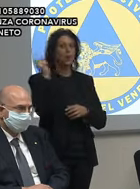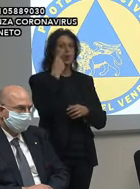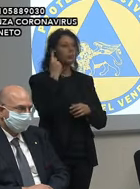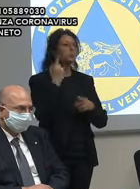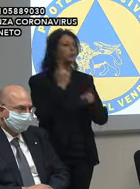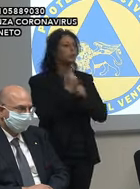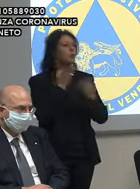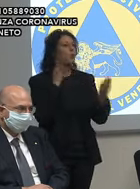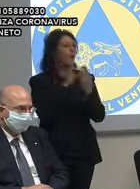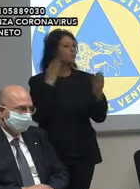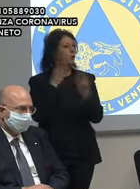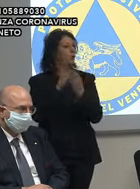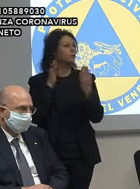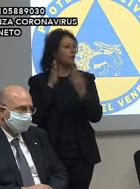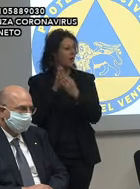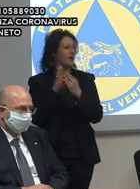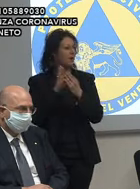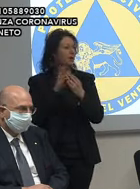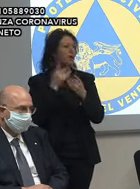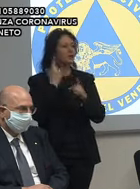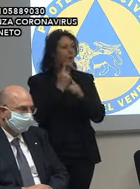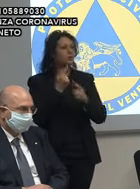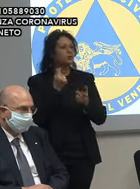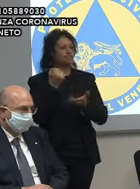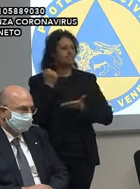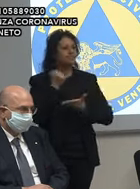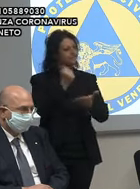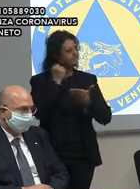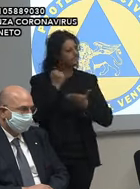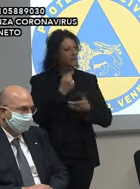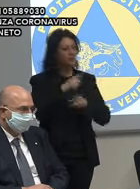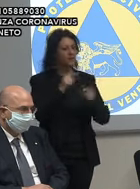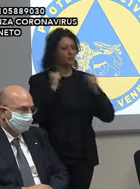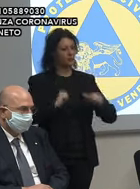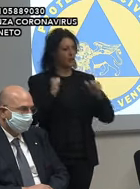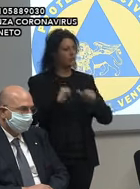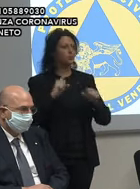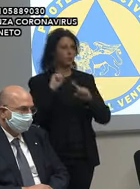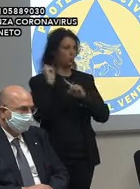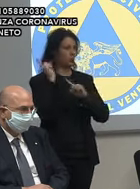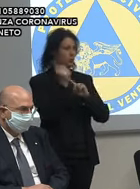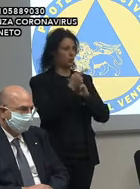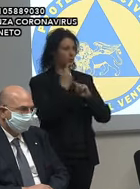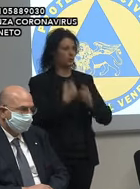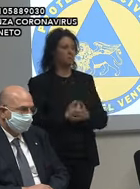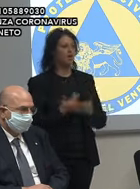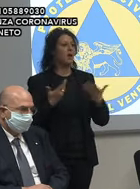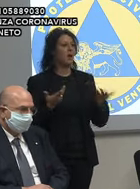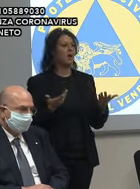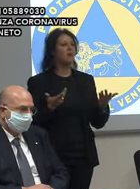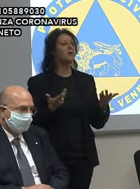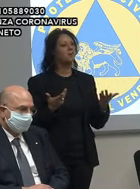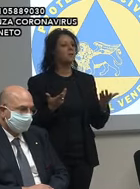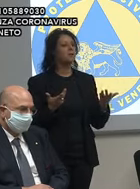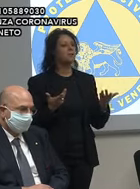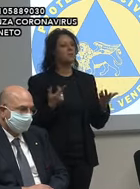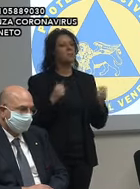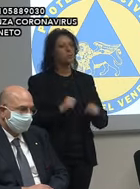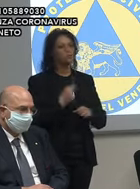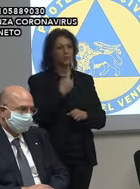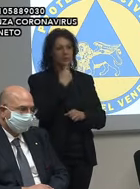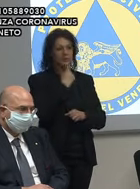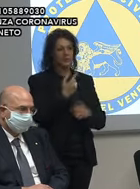pagare tributi di cittadini e cittadine alti. Bene. Quindi soddisfazione non si può esprimere, però